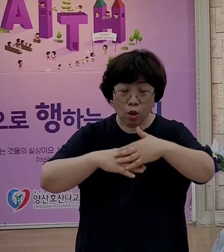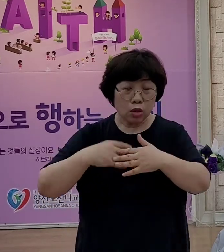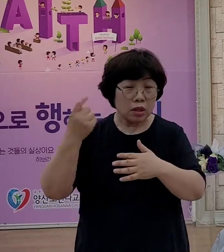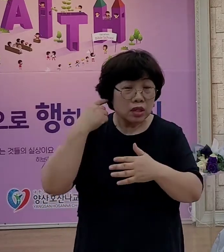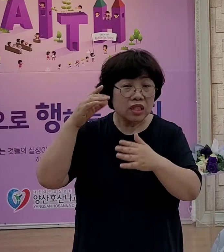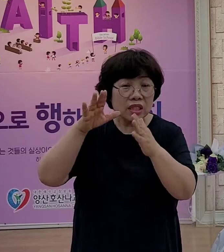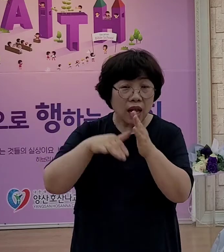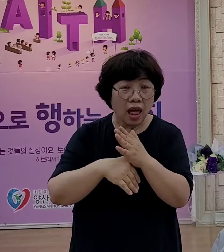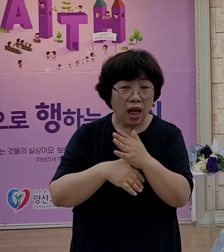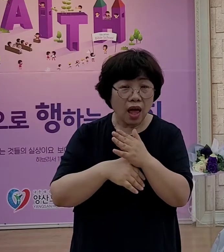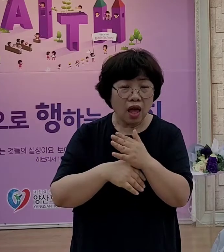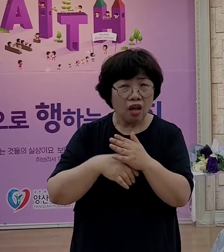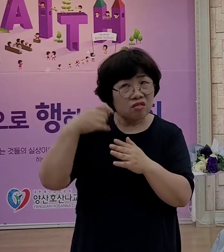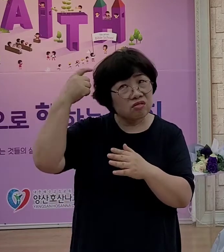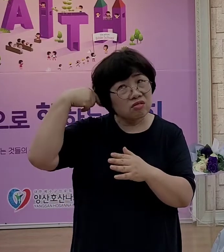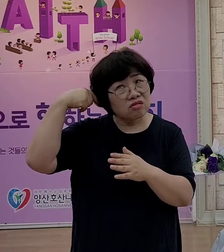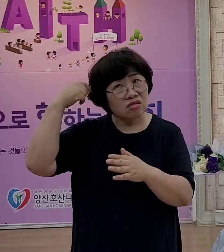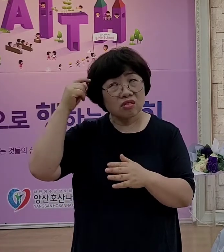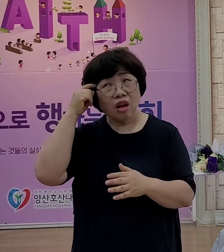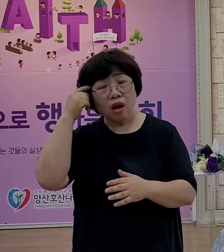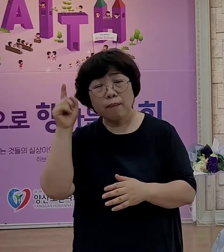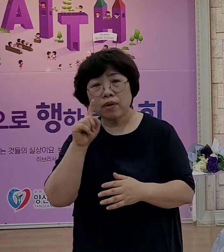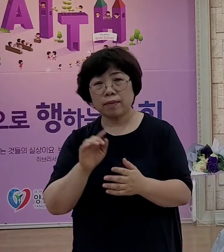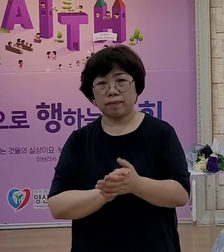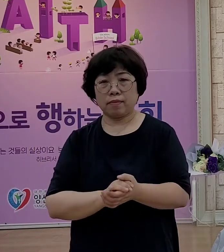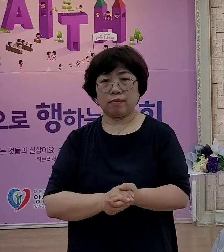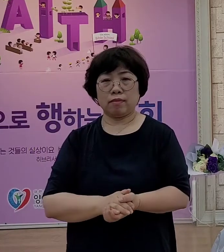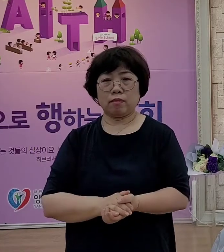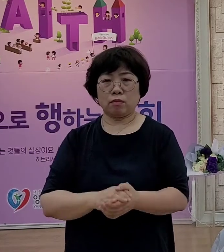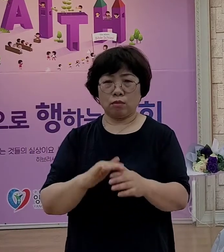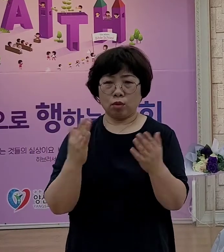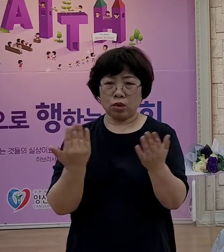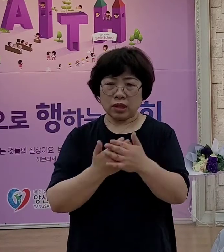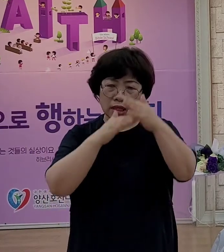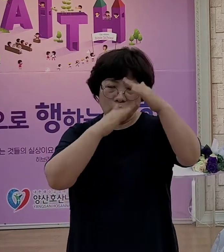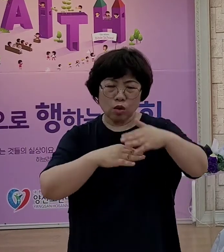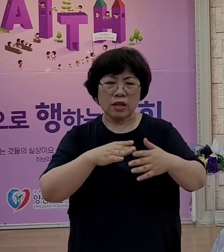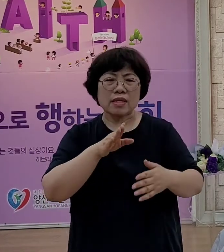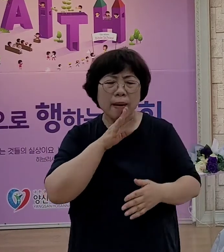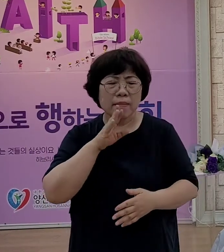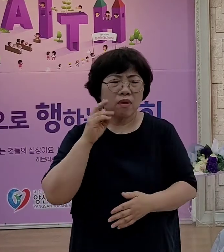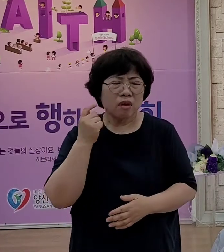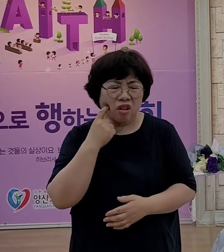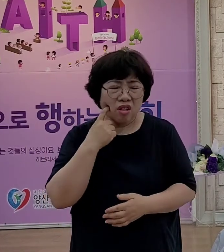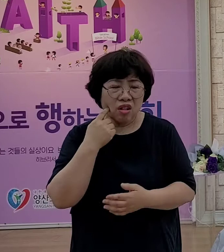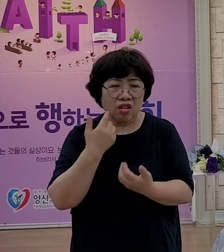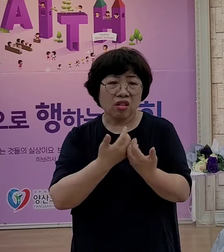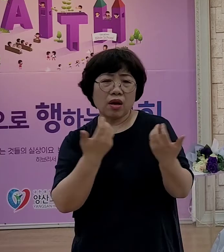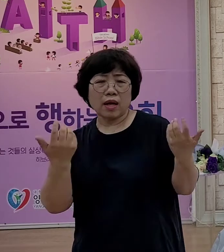모든 잘잘못을 떠나서 바로 이것이 사탄이 하는 역사예요.